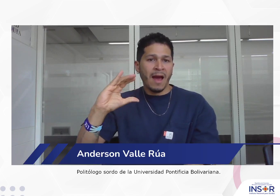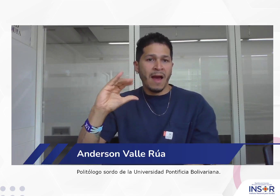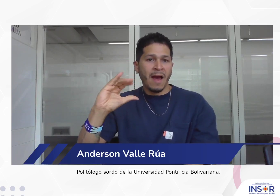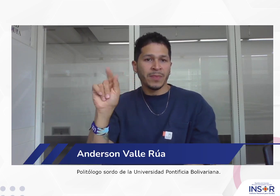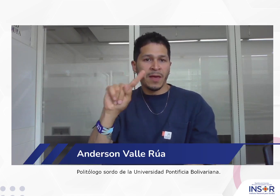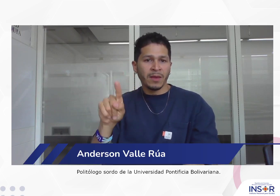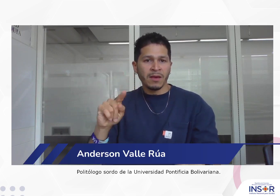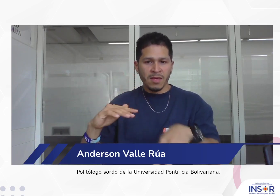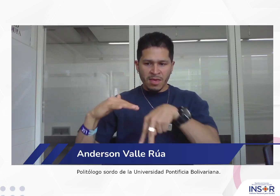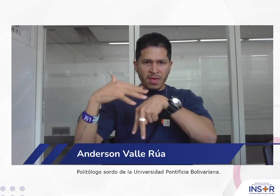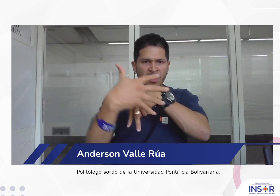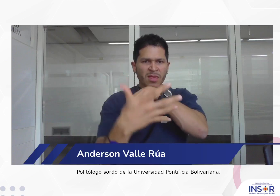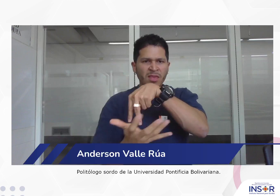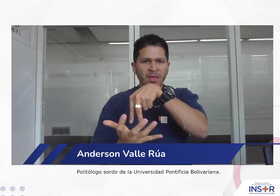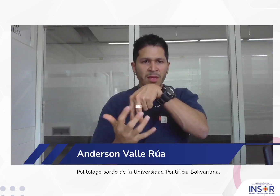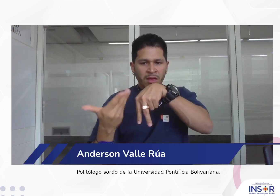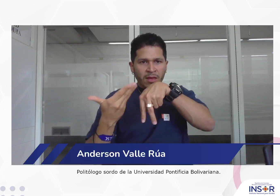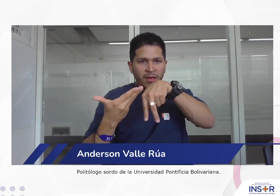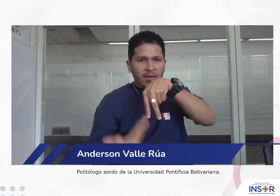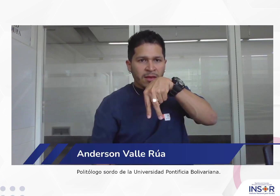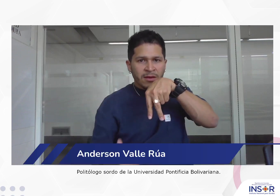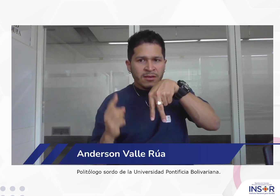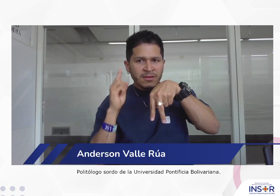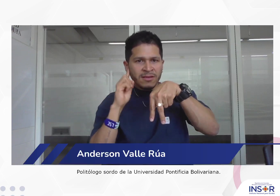y esa epistemología sorda,